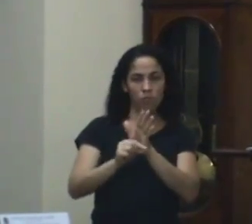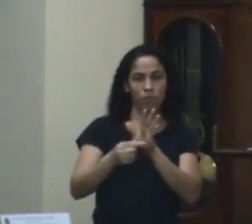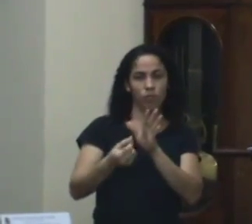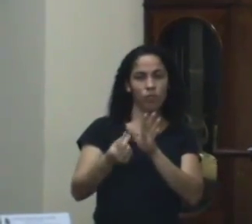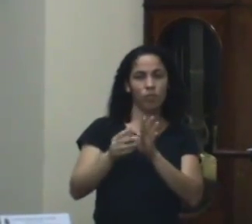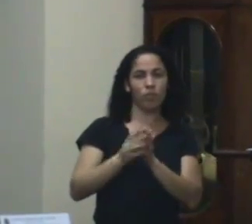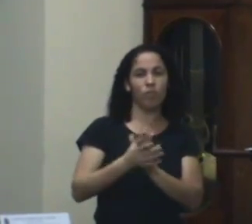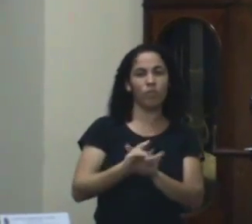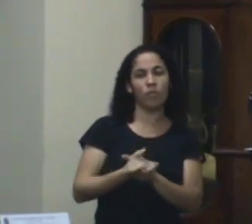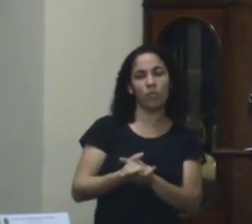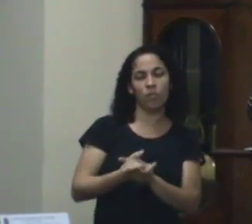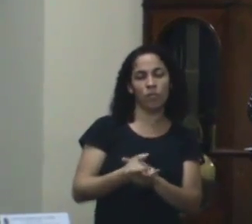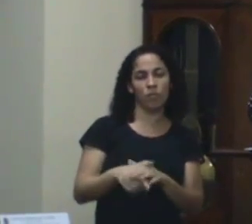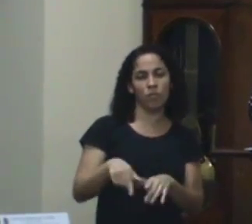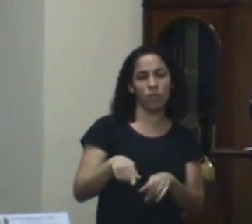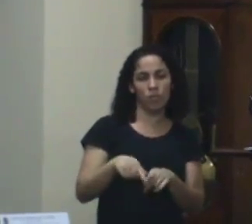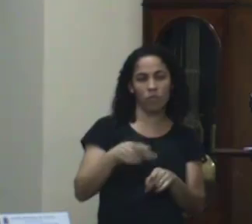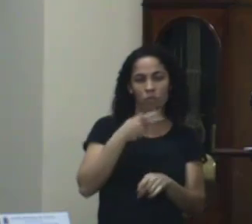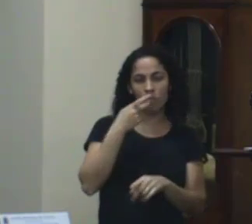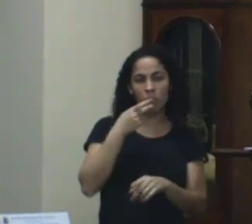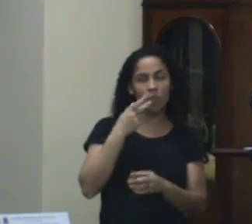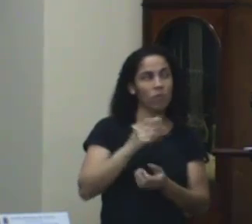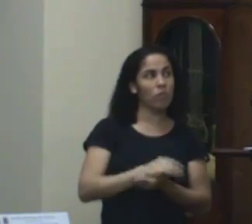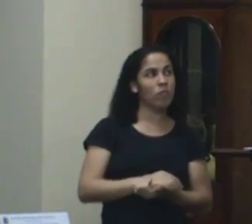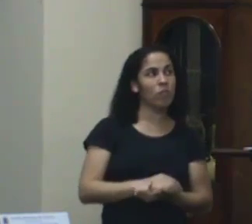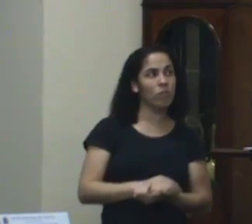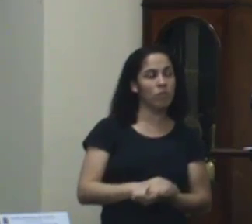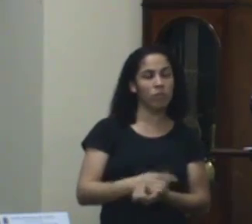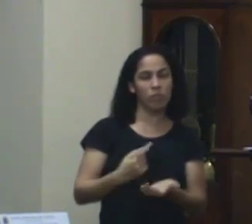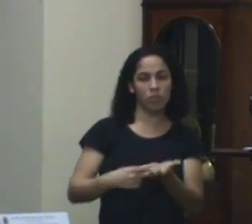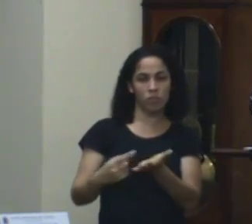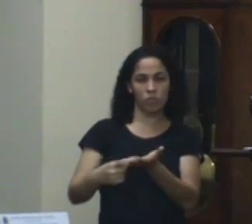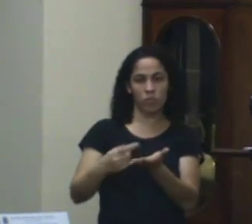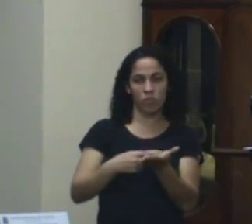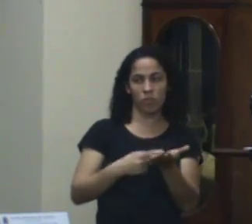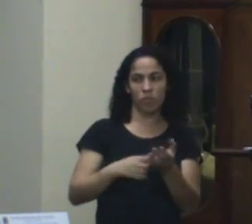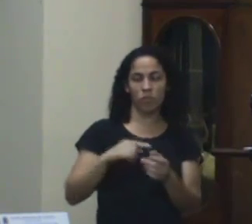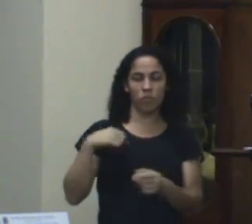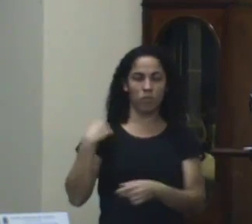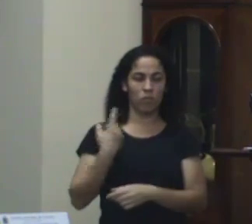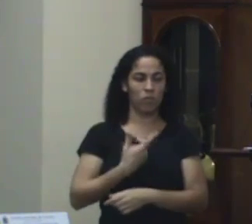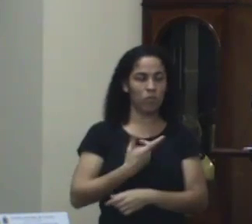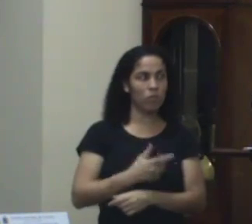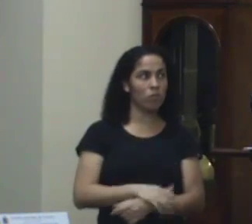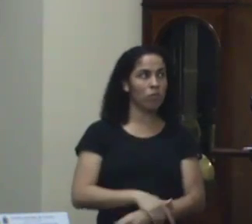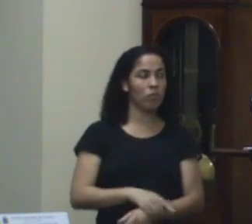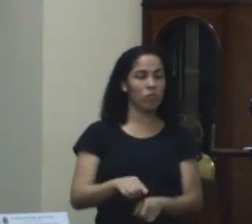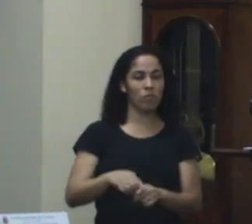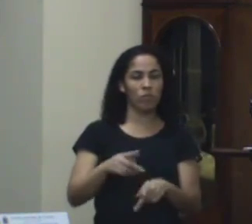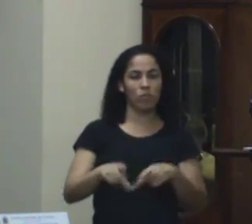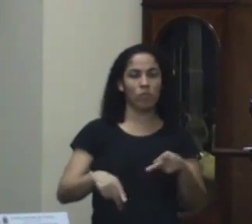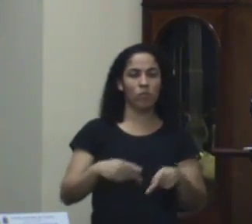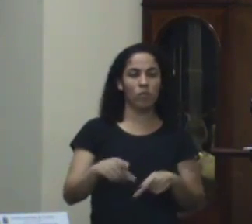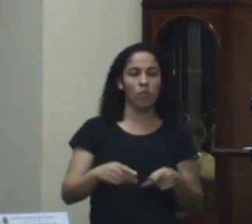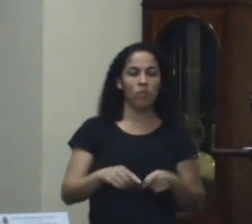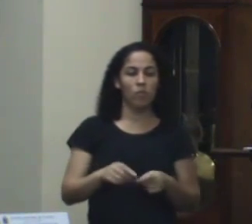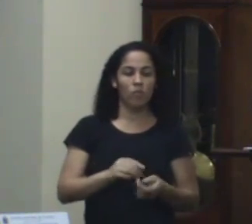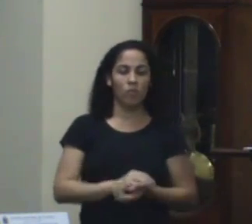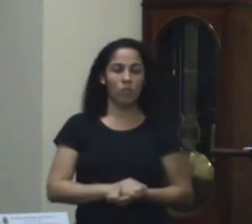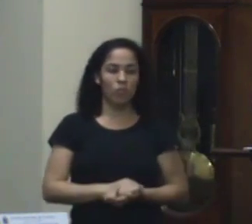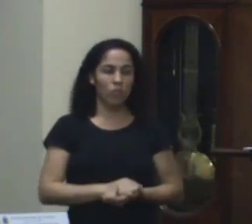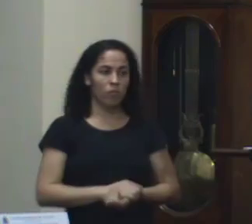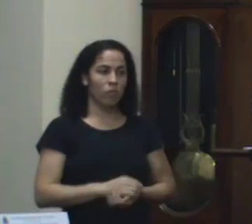e ela falou aqui na sessão, se compromissou com todos nós, inclusive com a população,